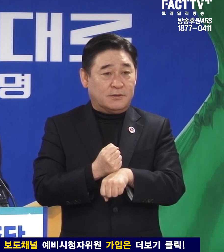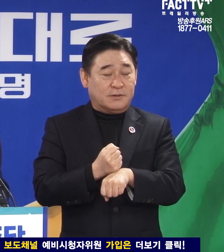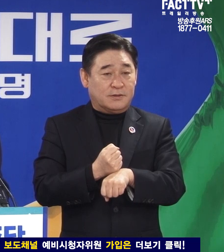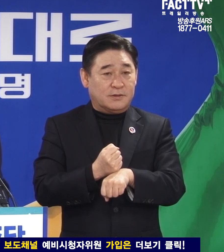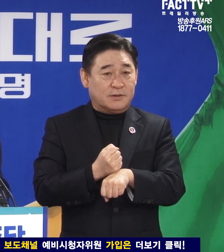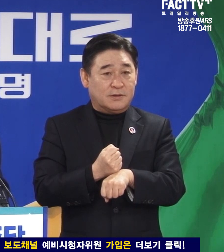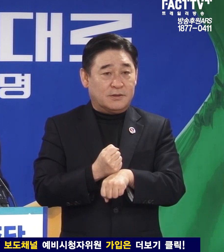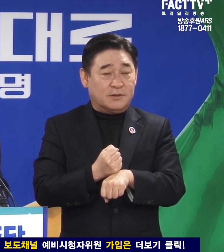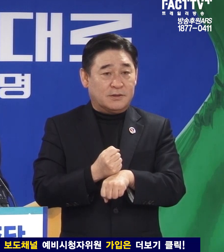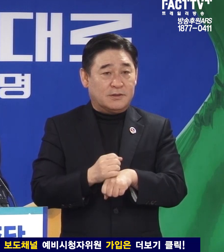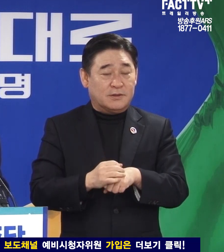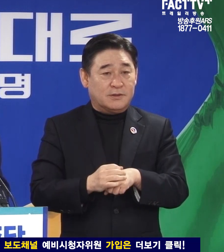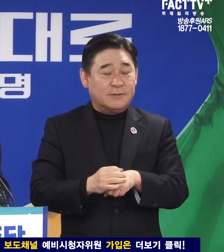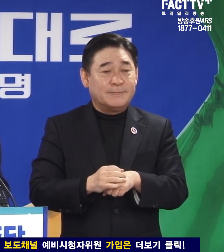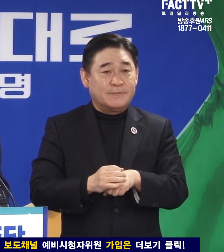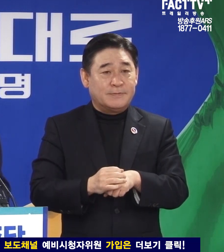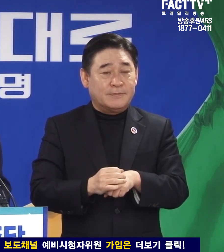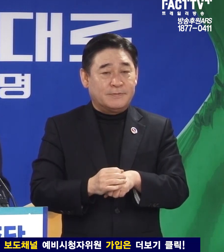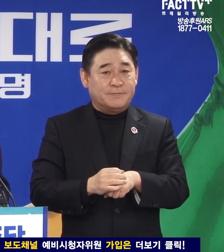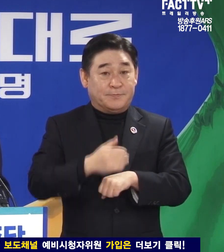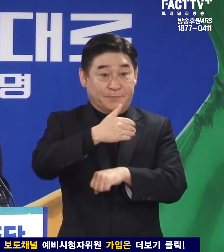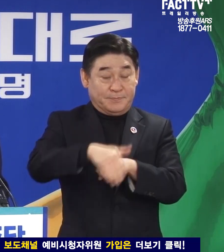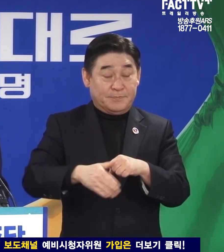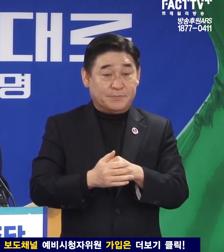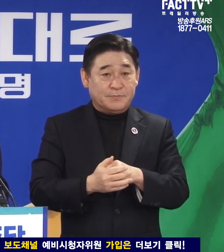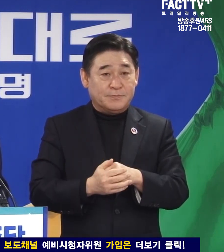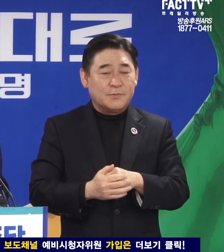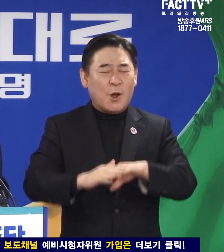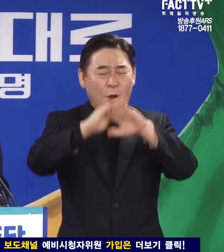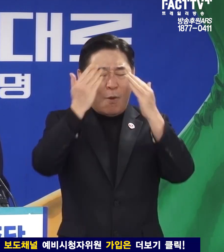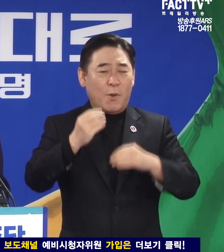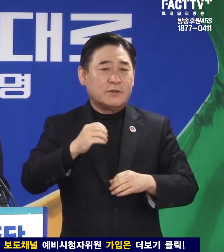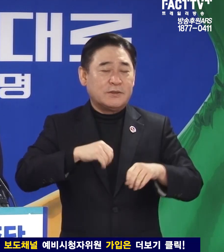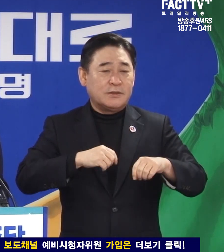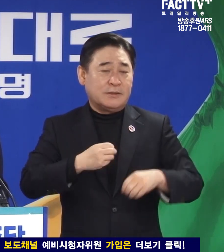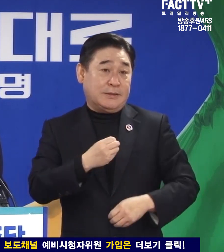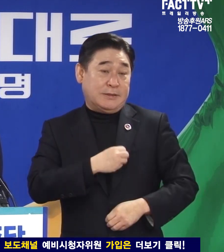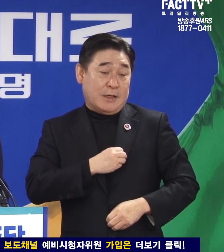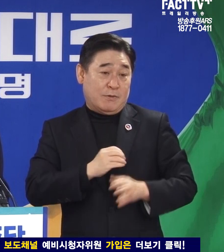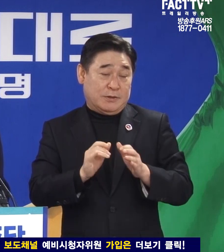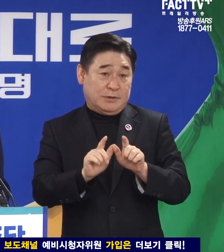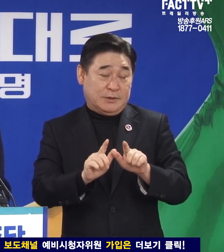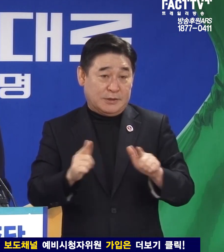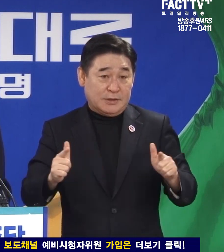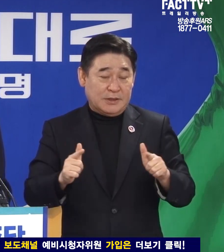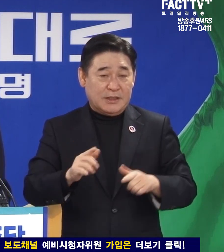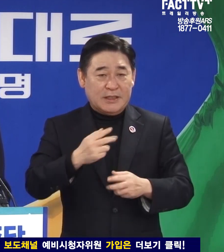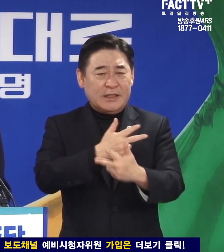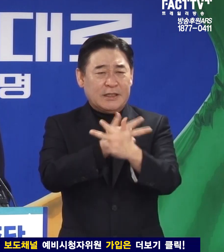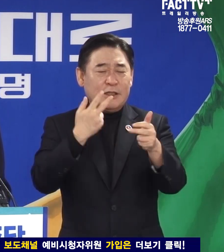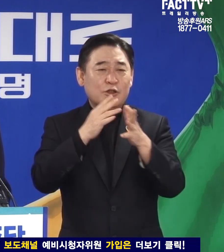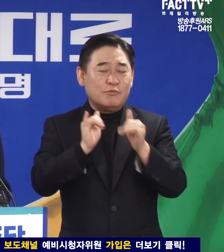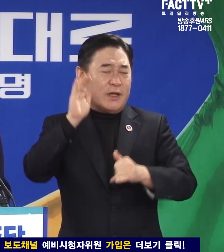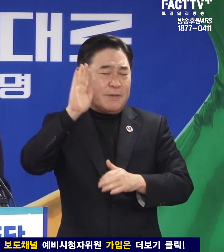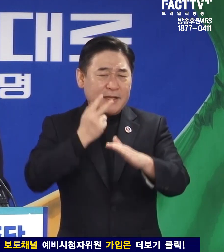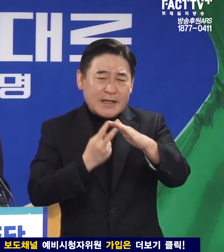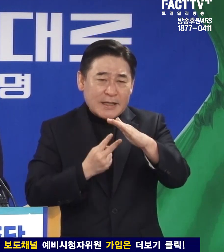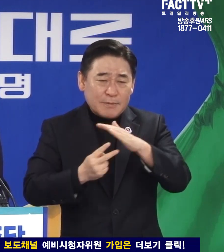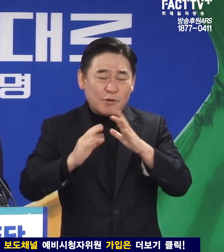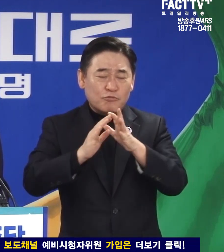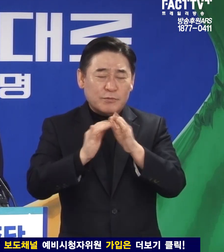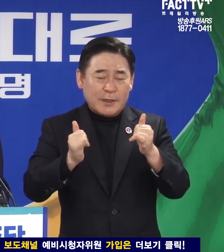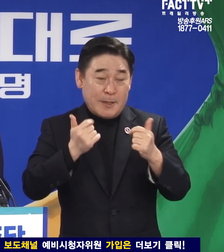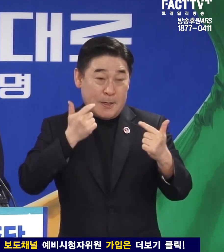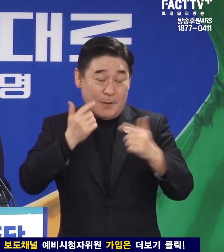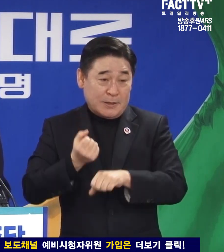더불어민주당의 조직력을 총가동하겠습니다. 전 당원은 이재명 후보의 미래 비전을 국민에게 명확히 전달할 수